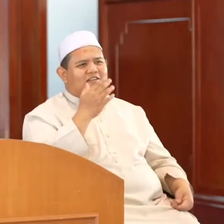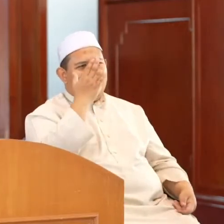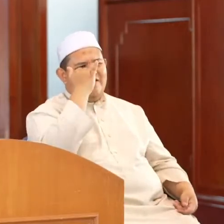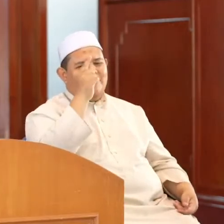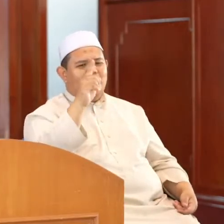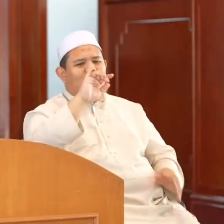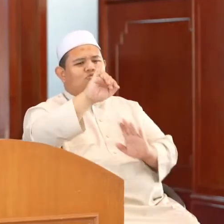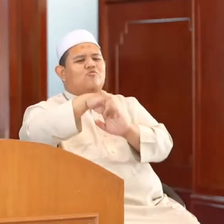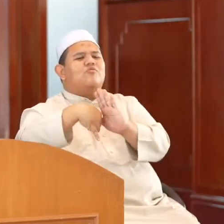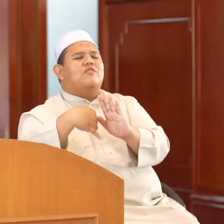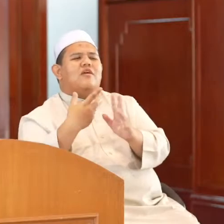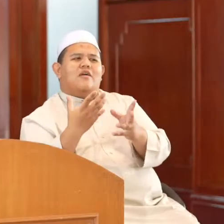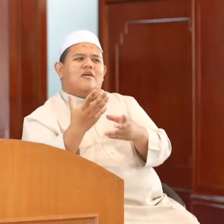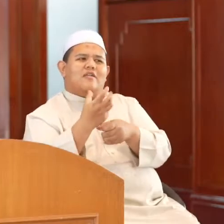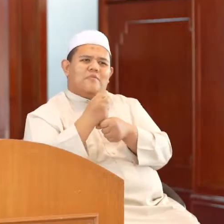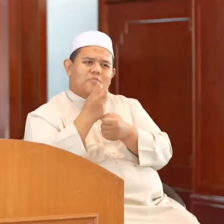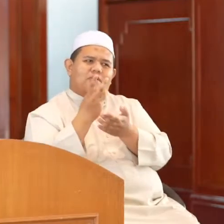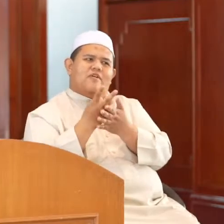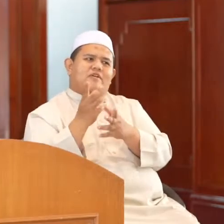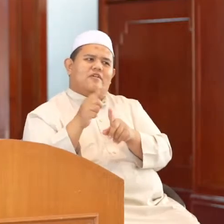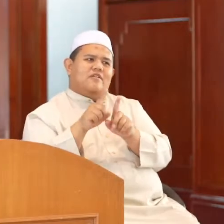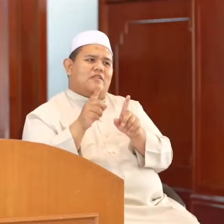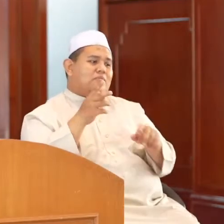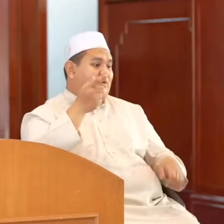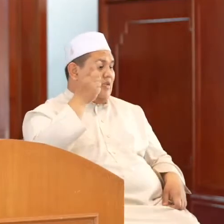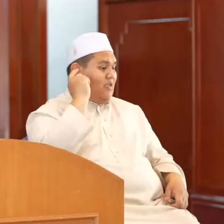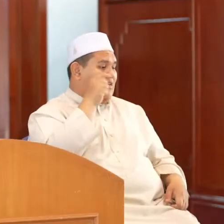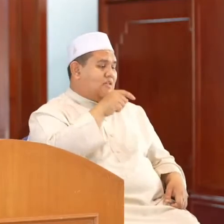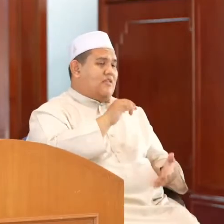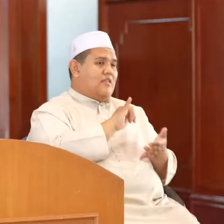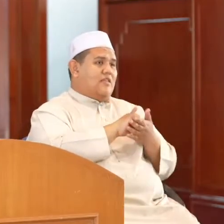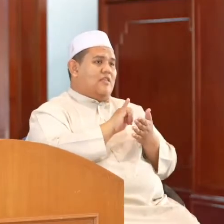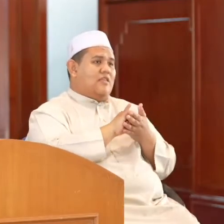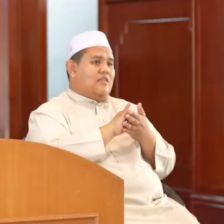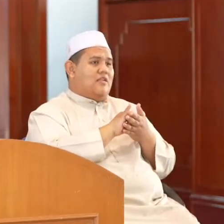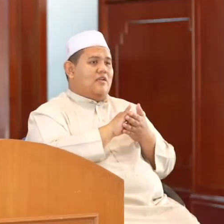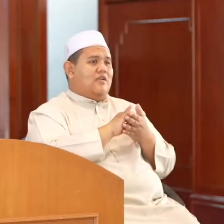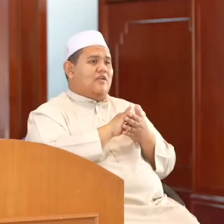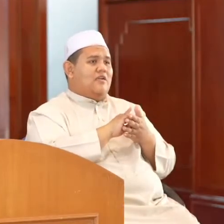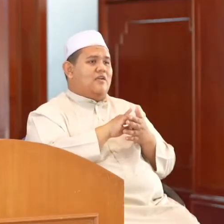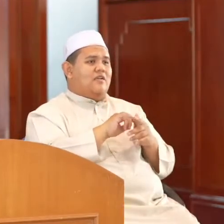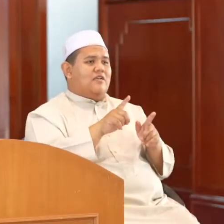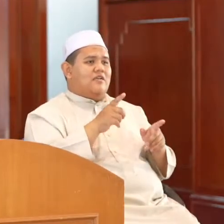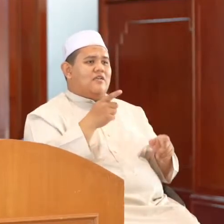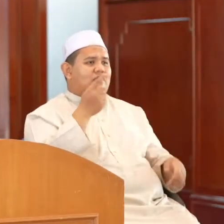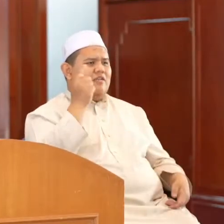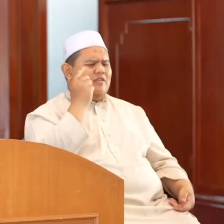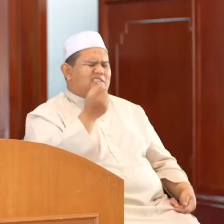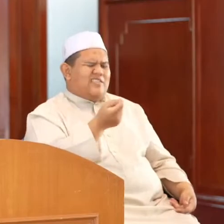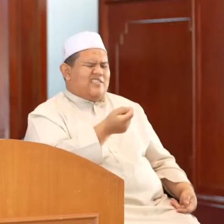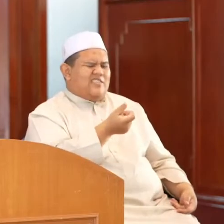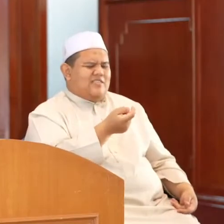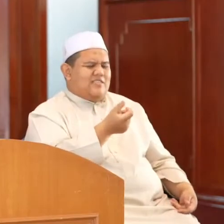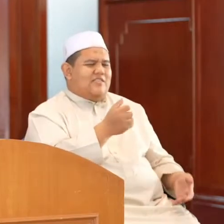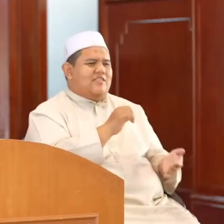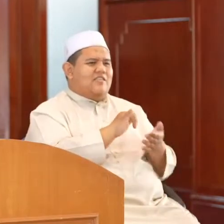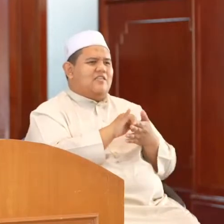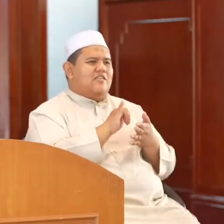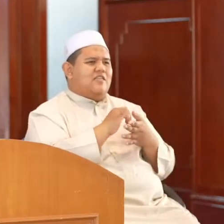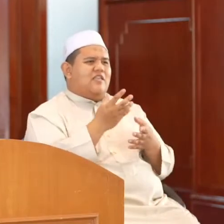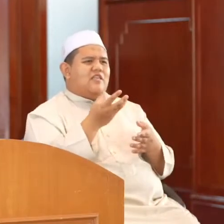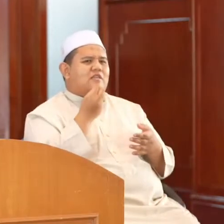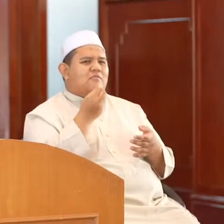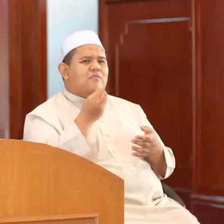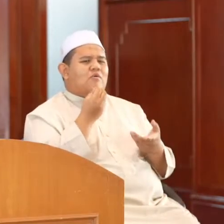1 juta. Tapi hak tadi, hak tak sempat nak makan le tu. Sikit je. Allah, naknya.